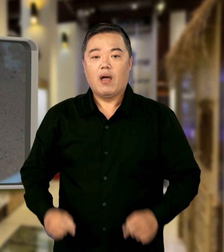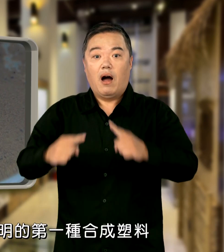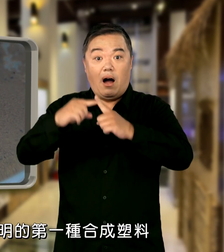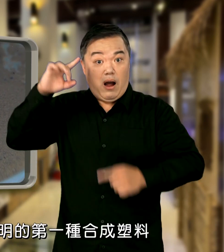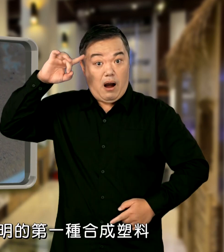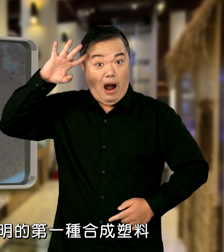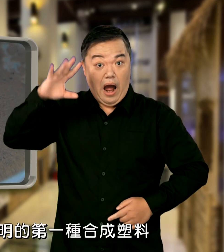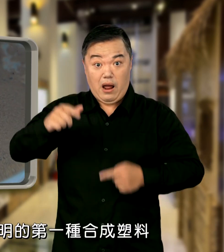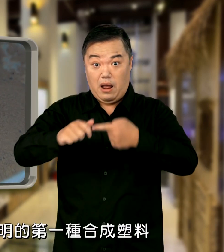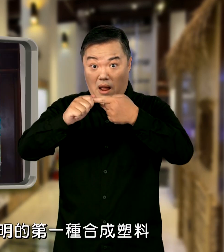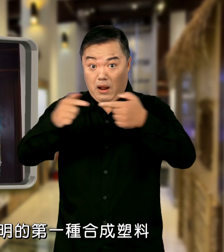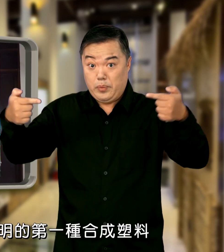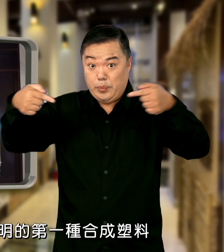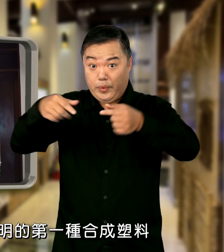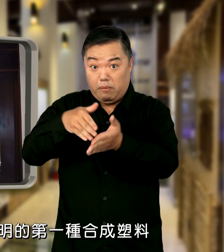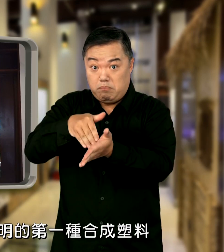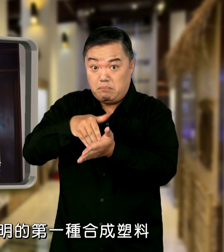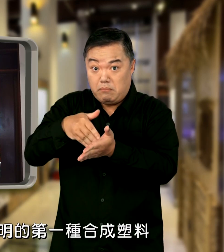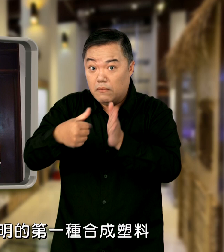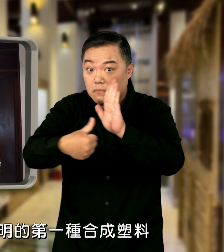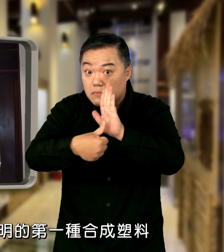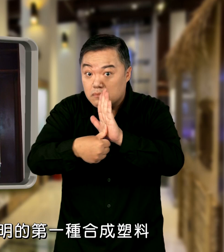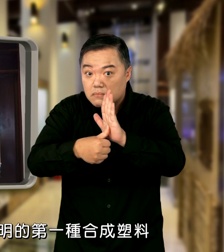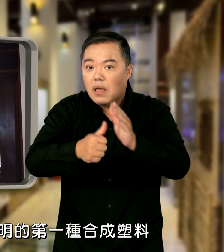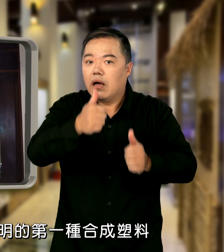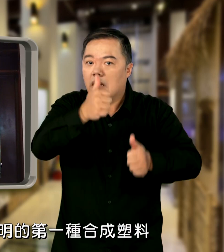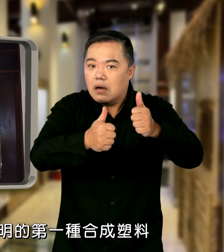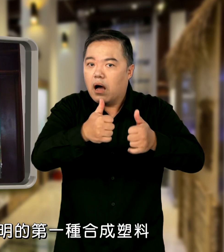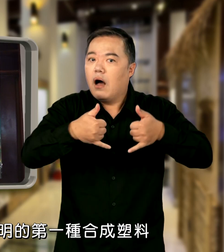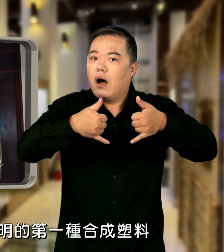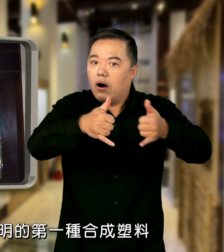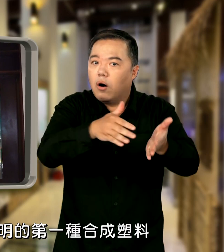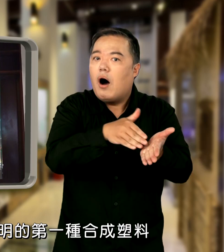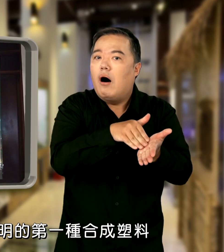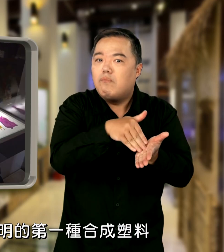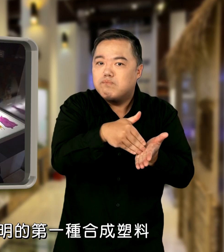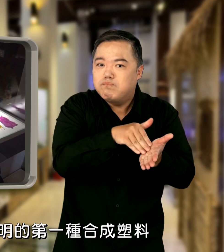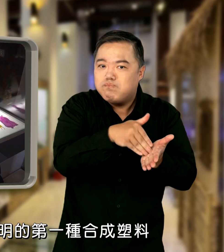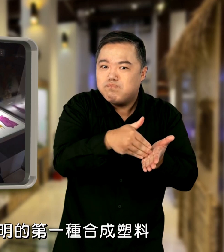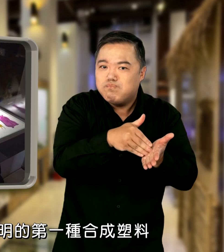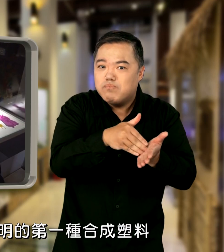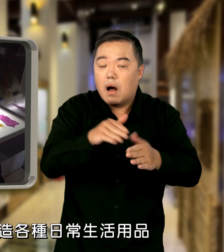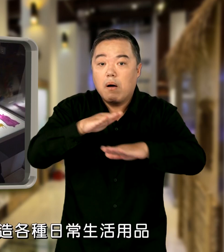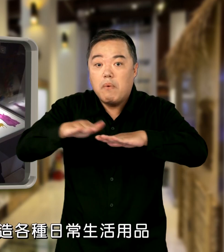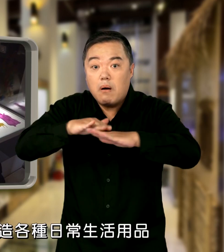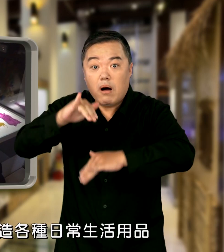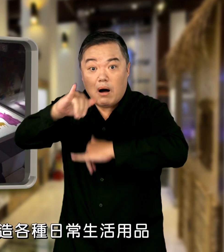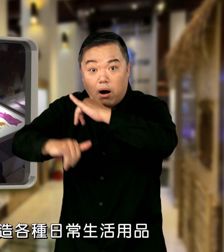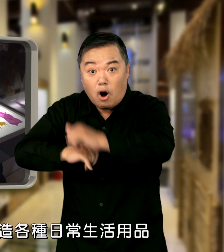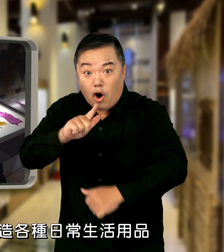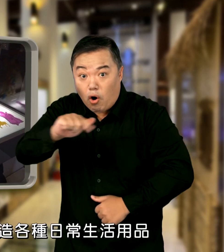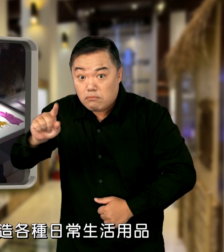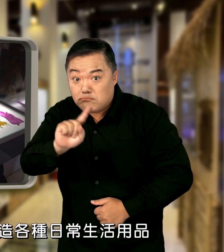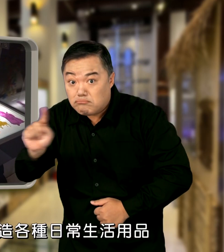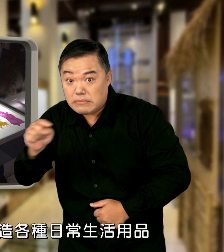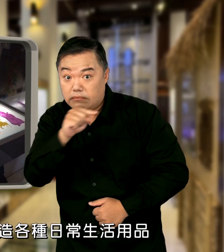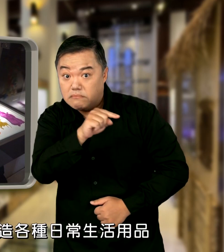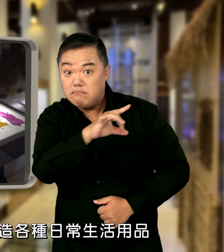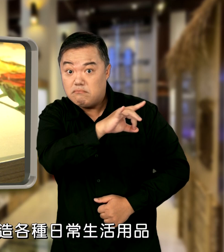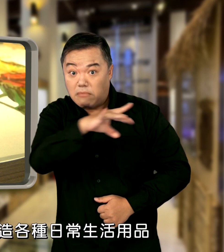赛璐珞是人类发明的第一种合成塑料，被广泛运用在制造各种